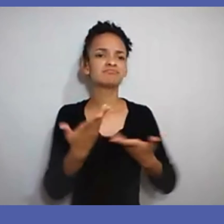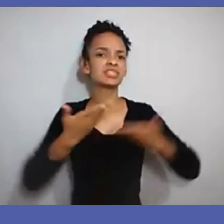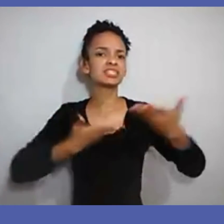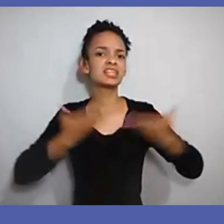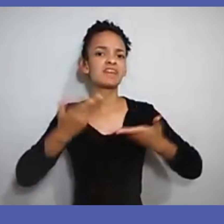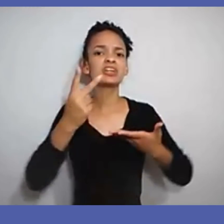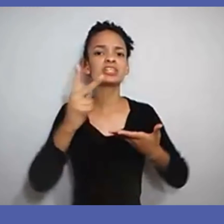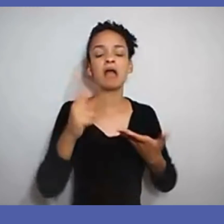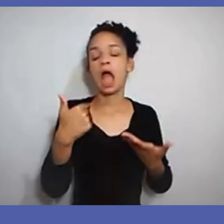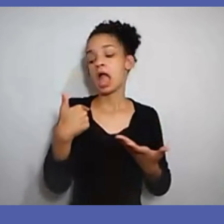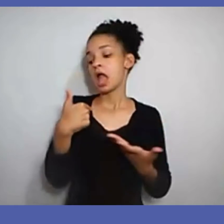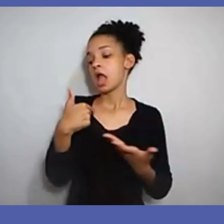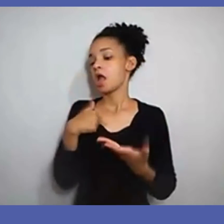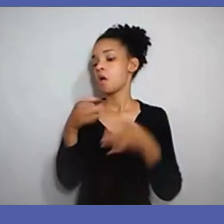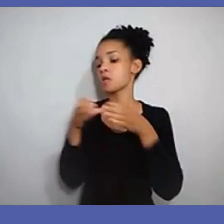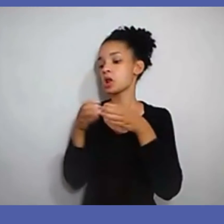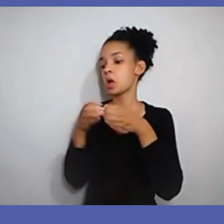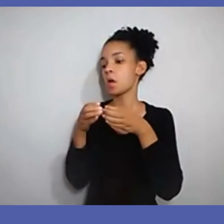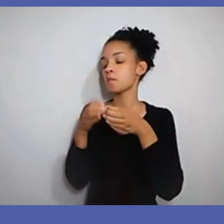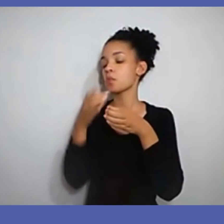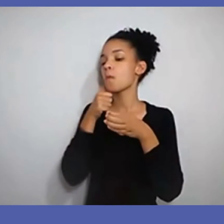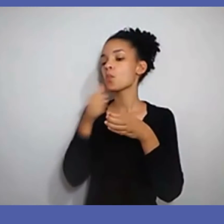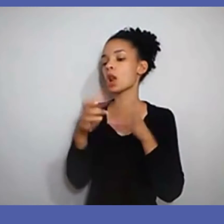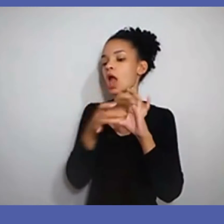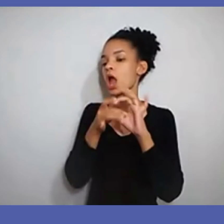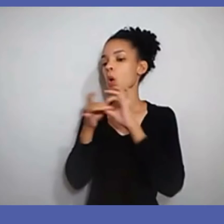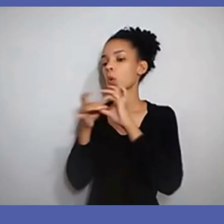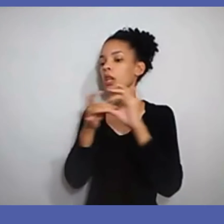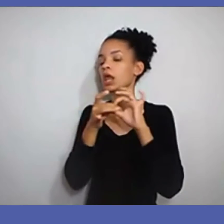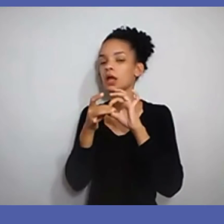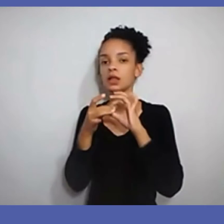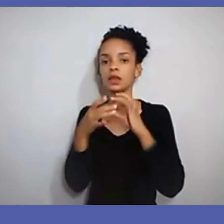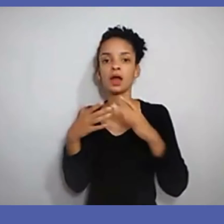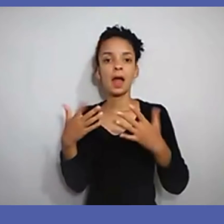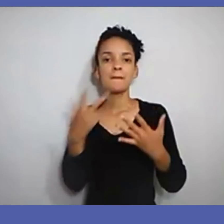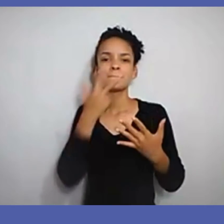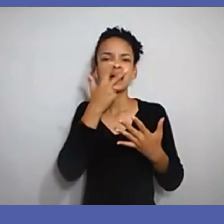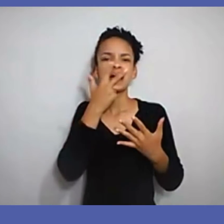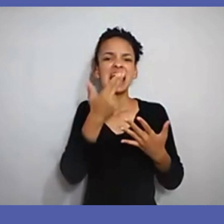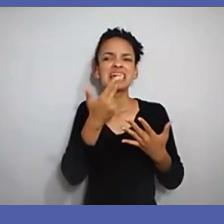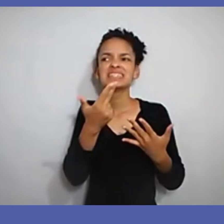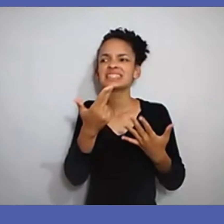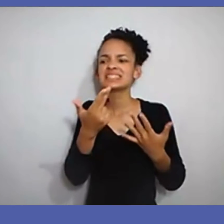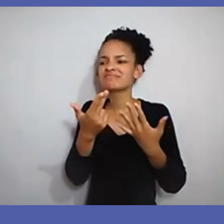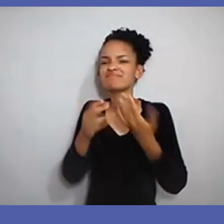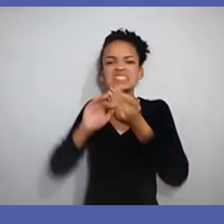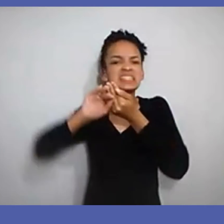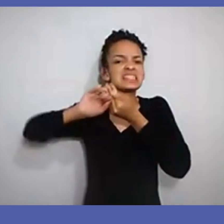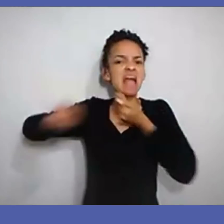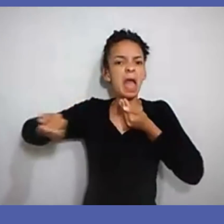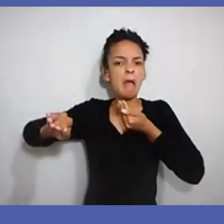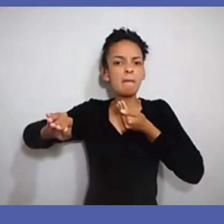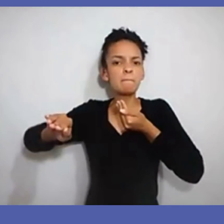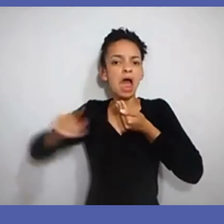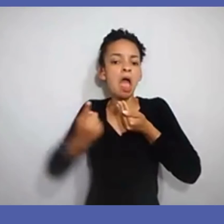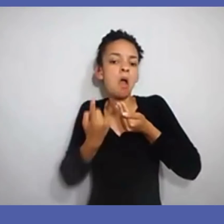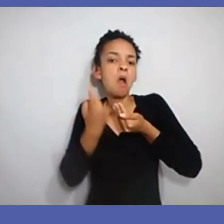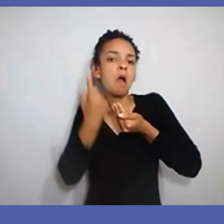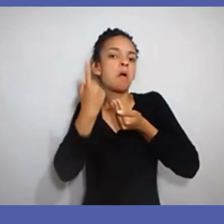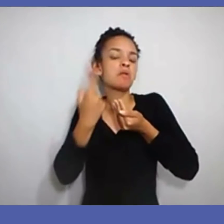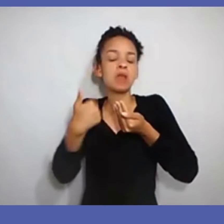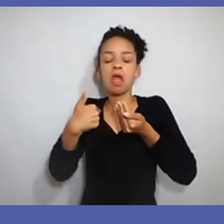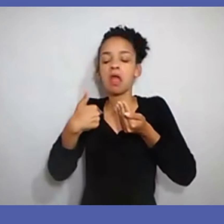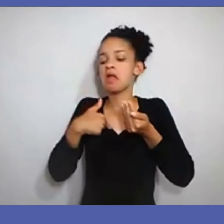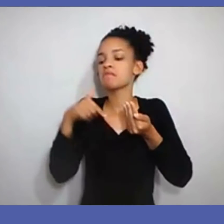conectadas, então vira o quê? Vira uma coisa exclusiva, tá? Eu sou desse time, sou do time